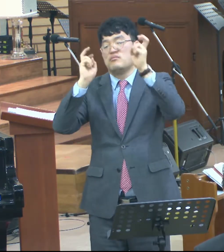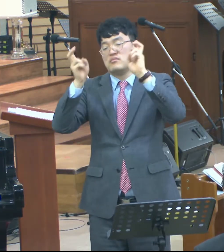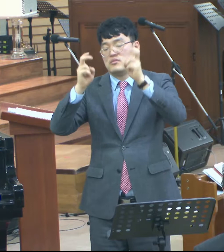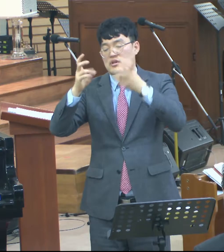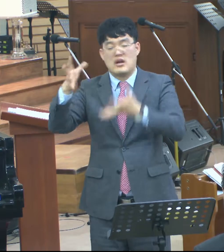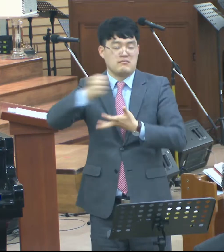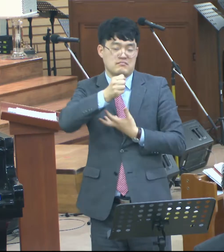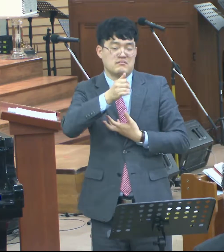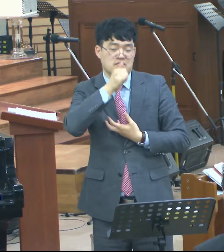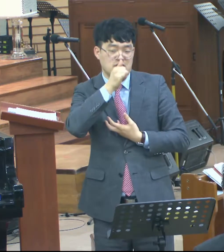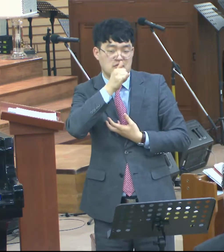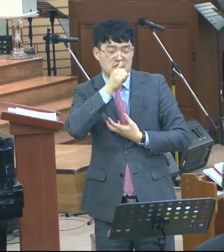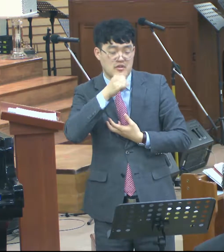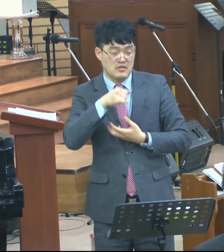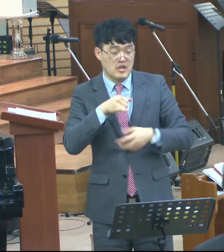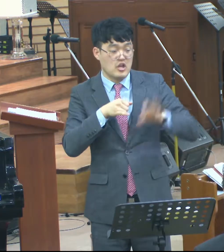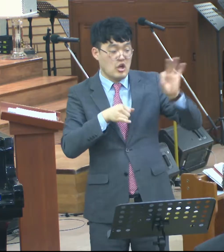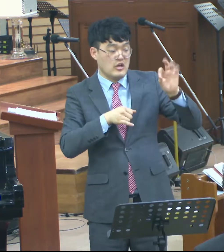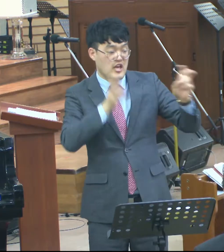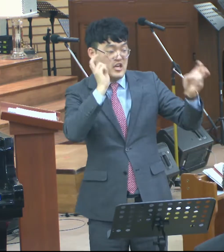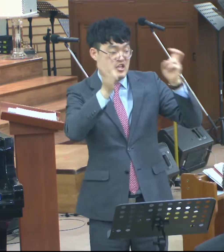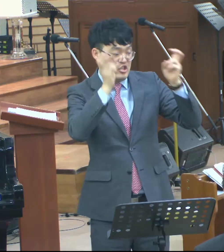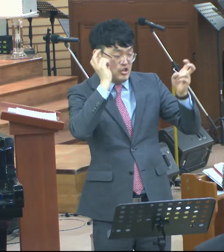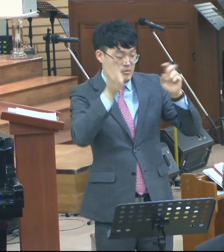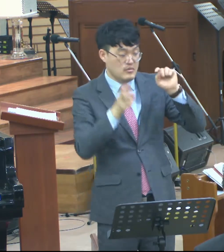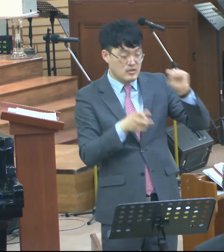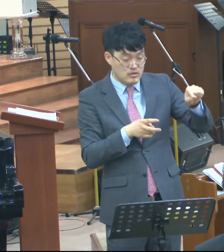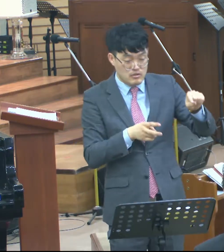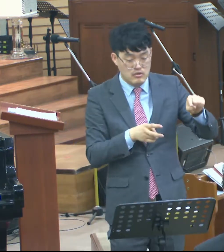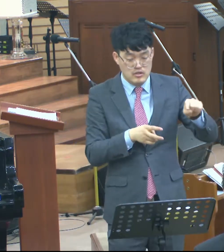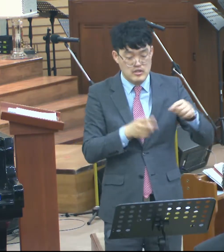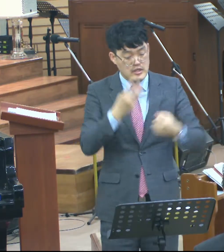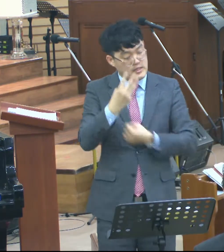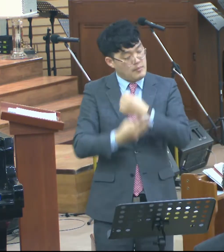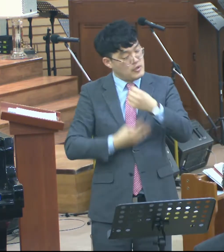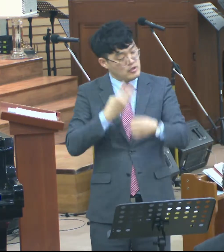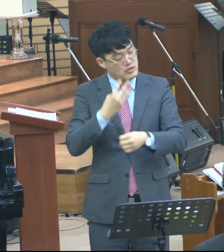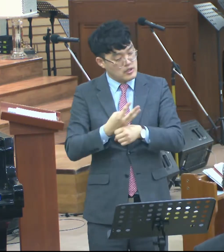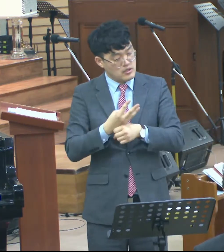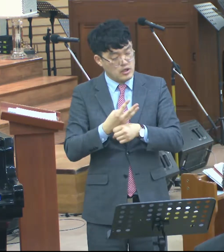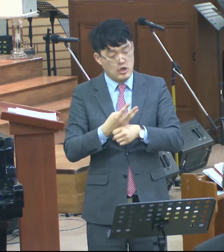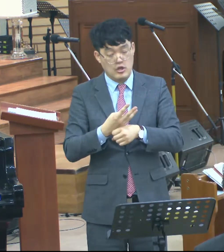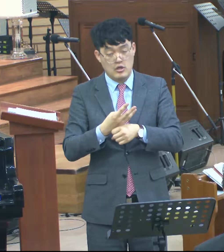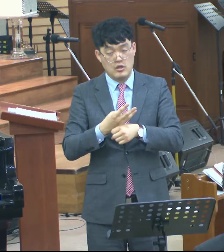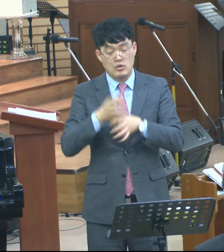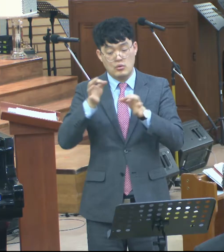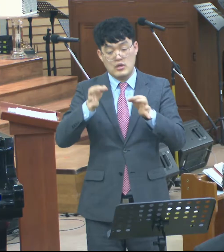10,000원어치 팔아도 100원도 남기지 못하는 지 구조에서 땅을 가지고 3배 장사가 되는 거예요.